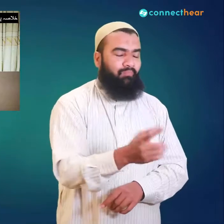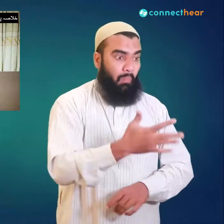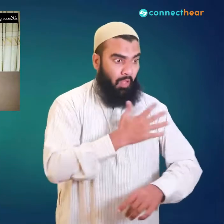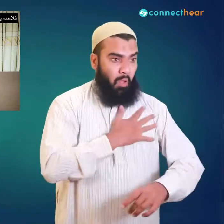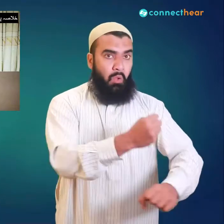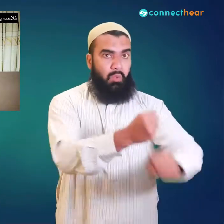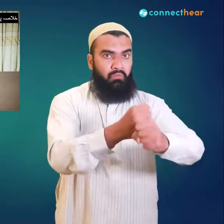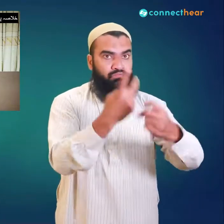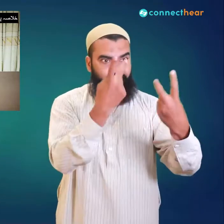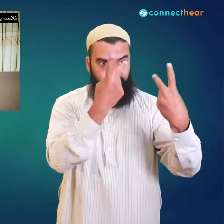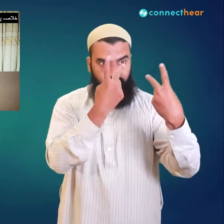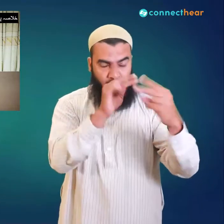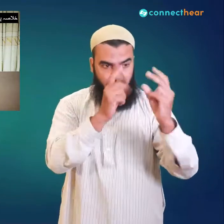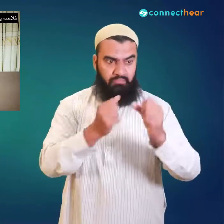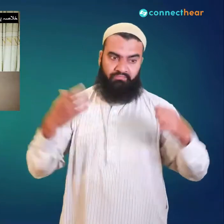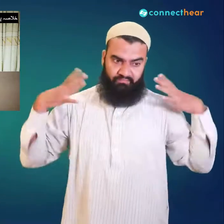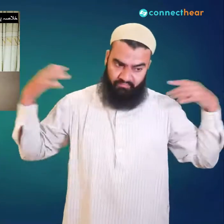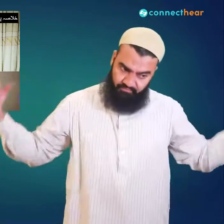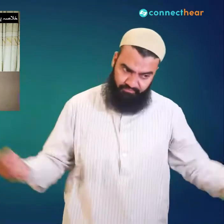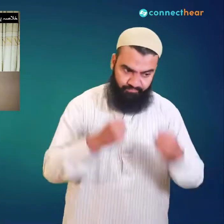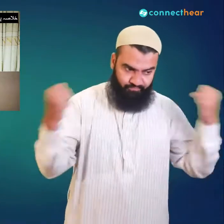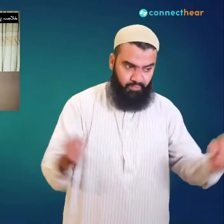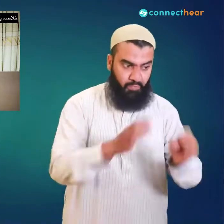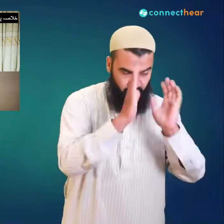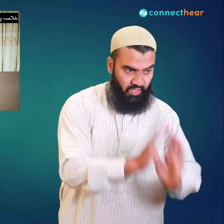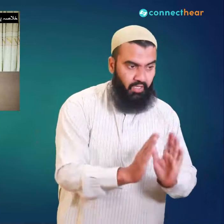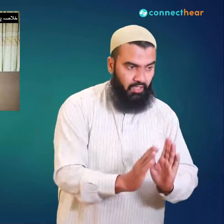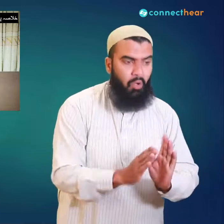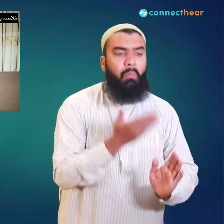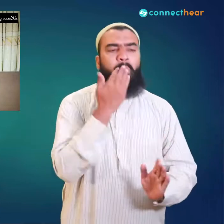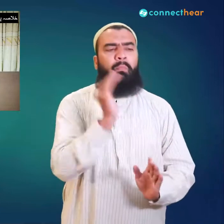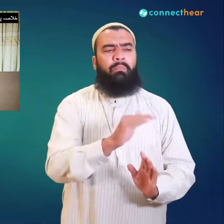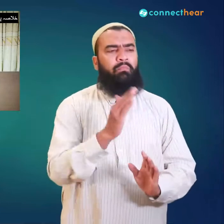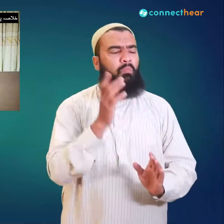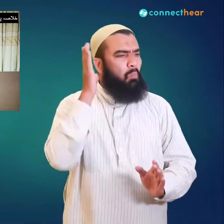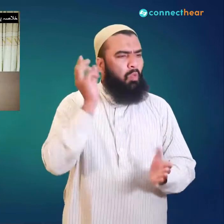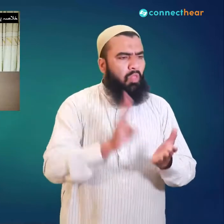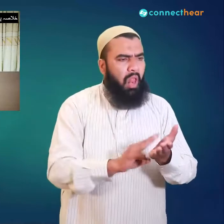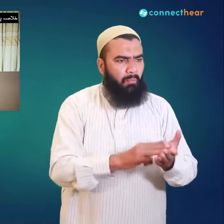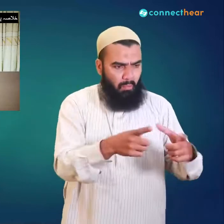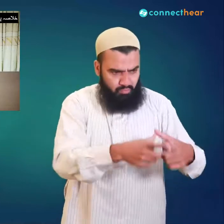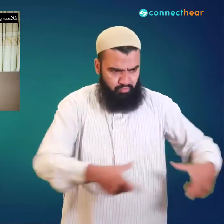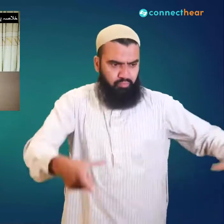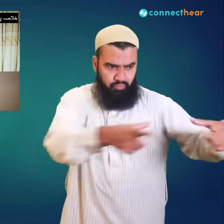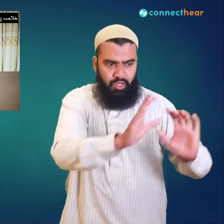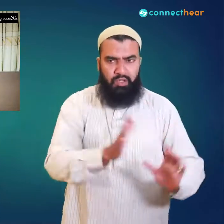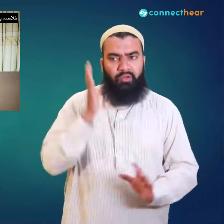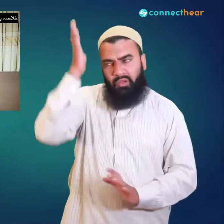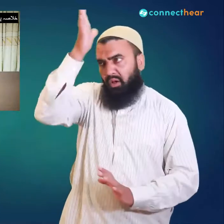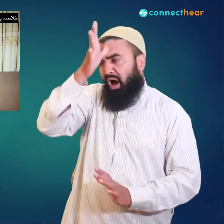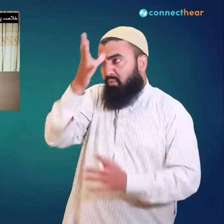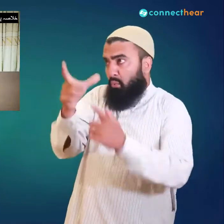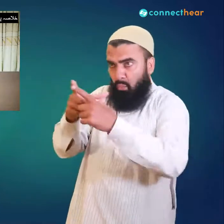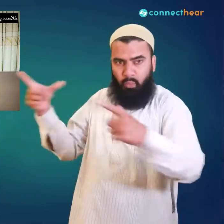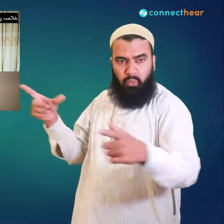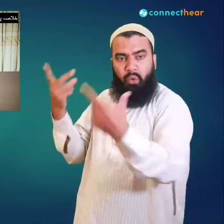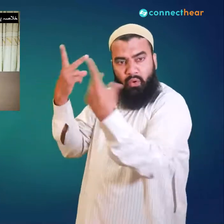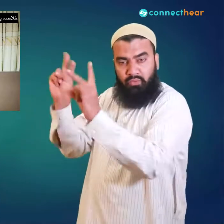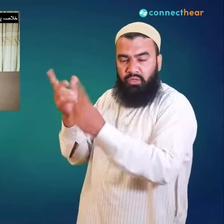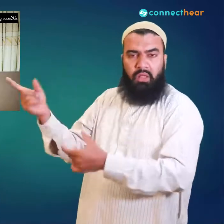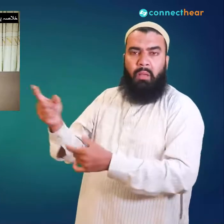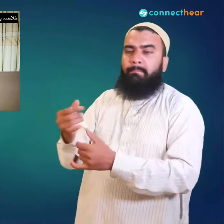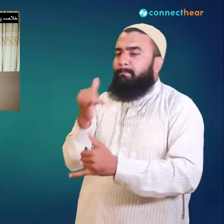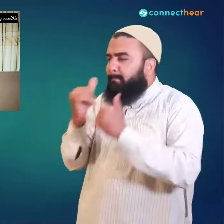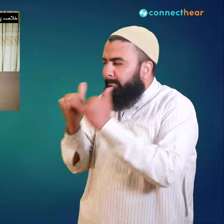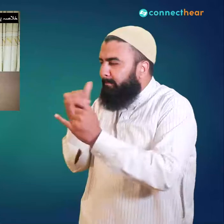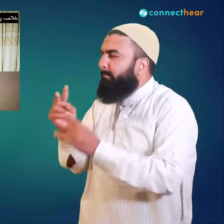حالات پیدا ہو جائیں کہ جب جنگ و قتال کی ضرورت پڑ جائے تو ان حالات کے لیے اپنے آپ کو